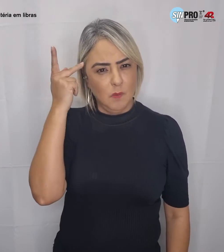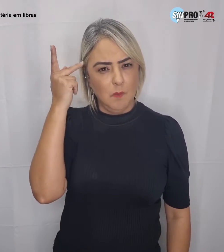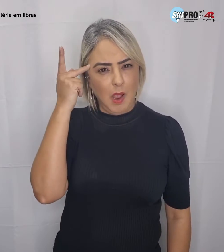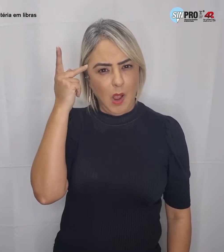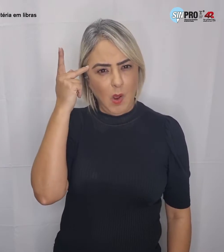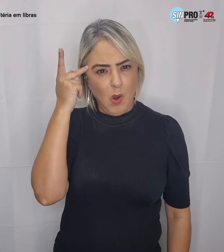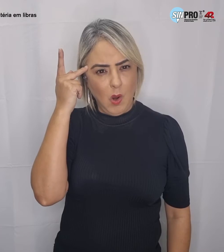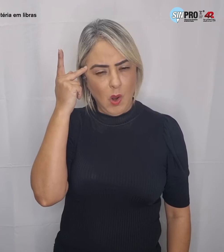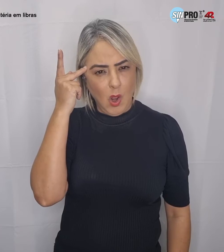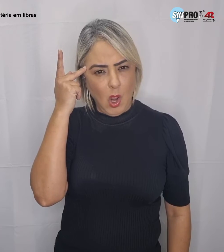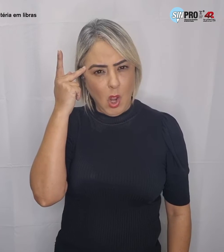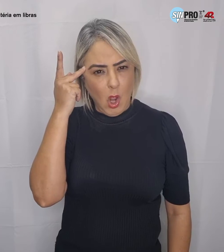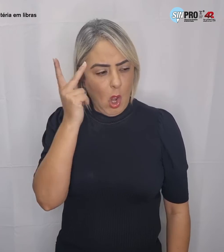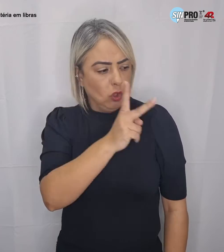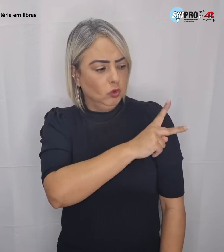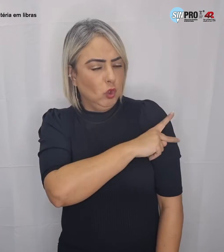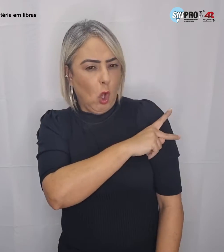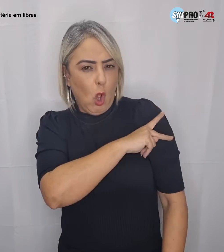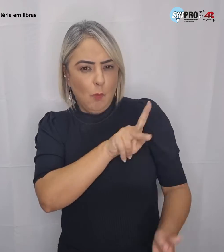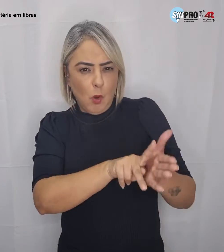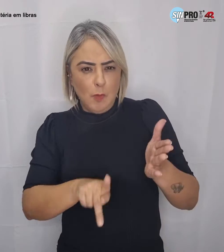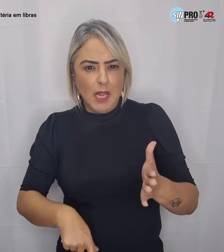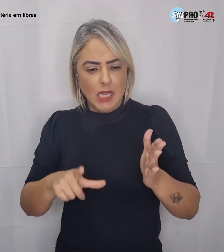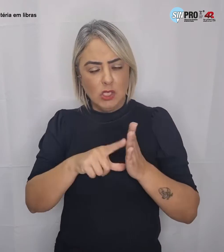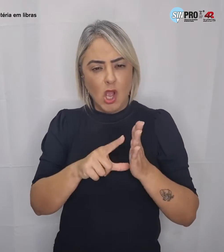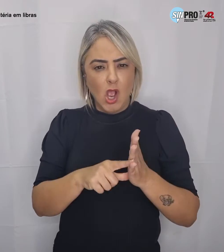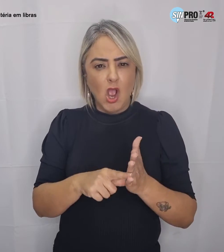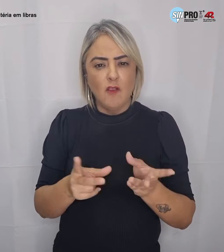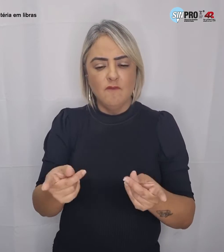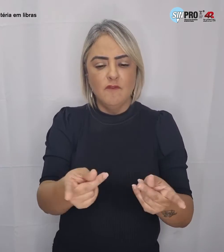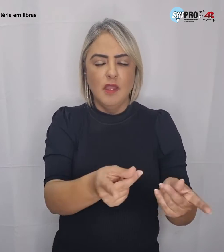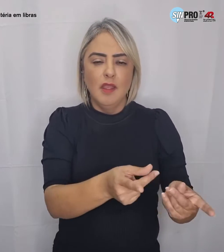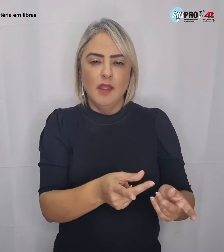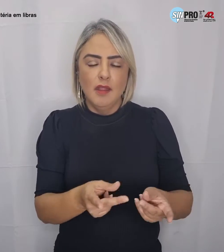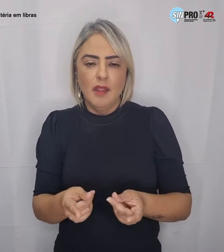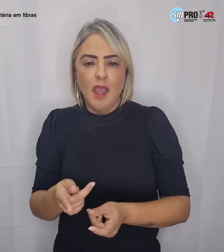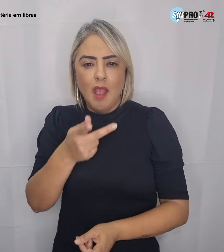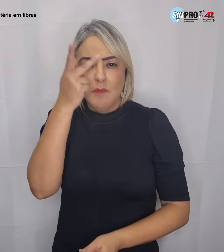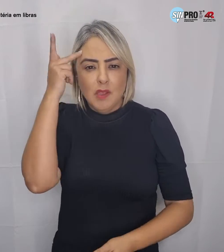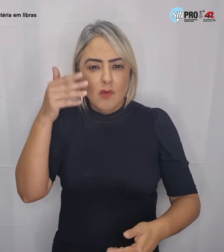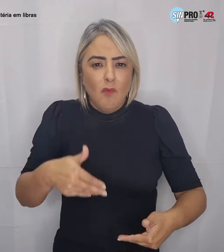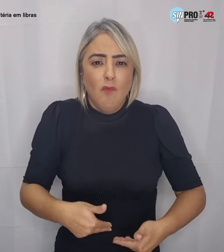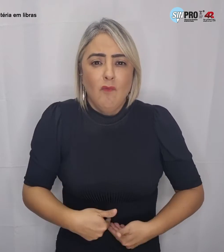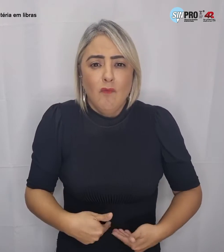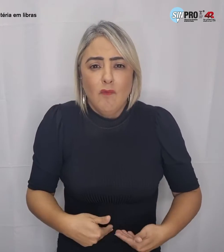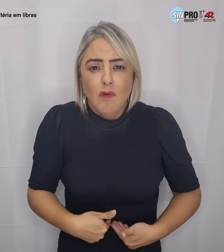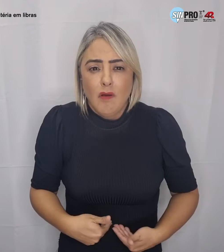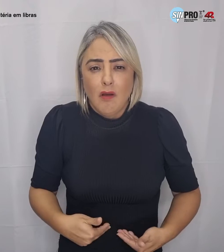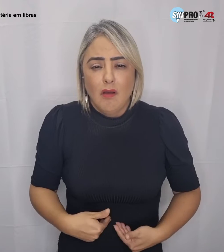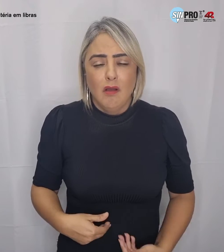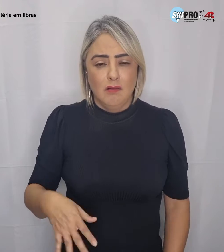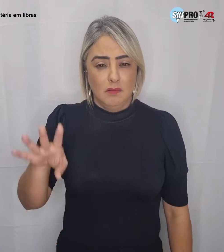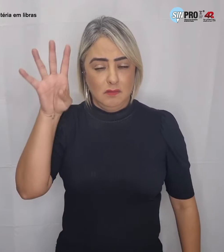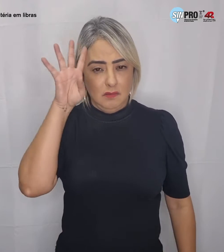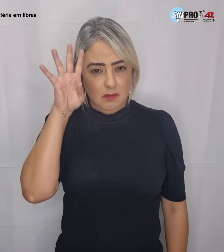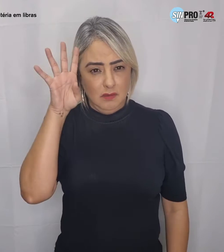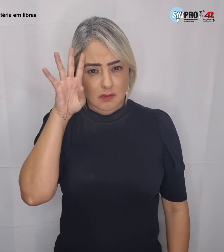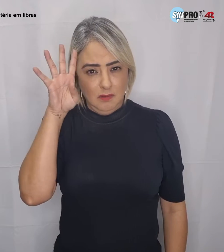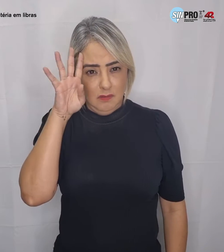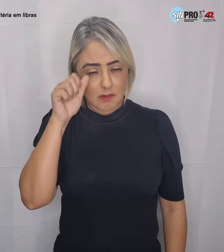em São Paulo, donos de açougue passaram a vendê-los a quem passa fome. Nessa quarta-feira,